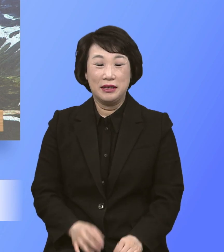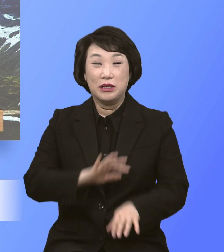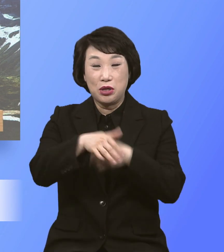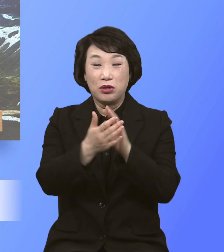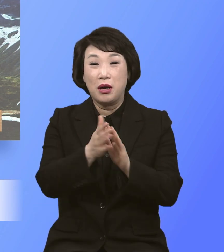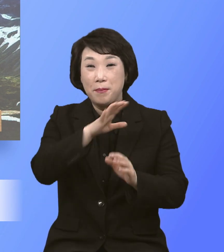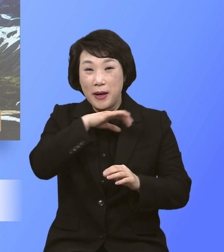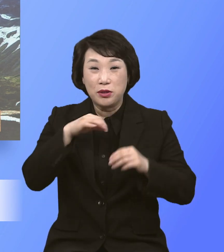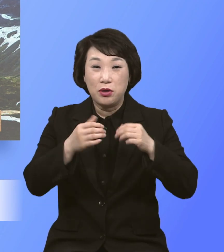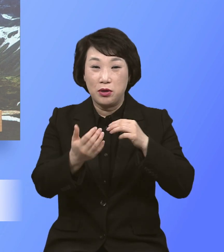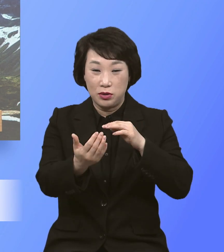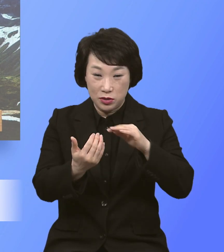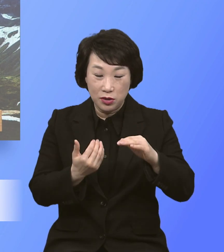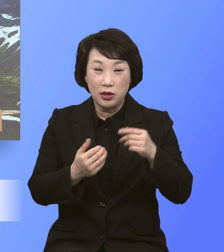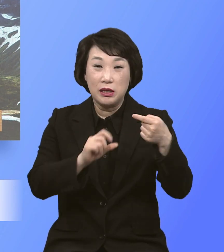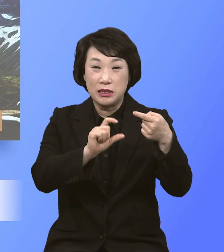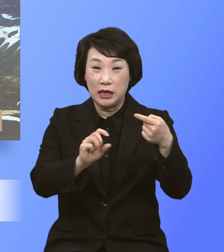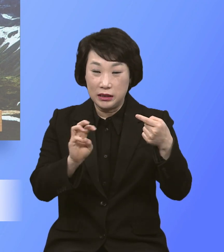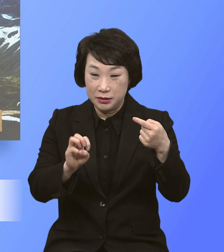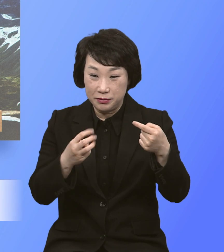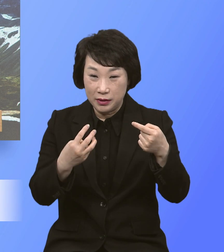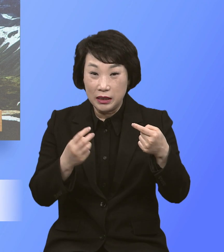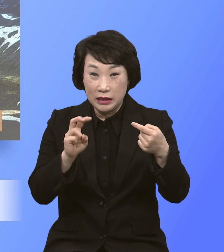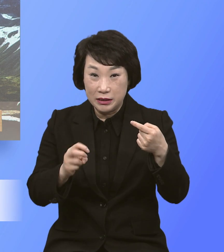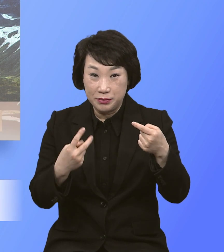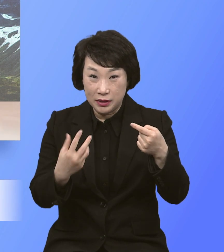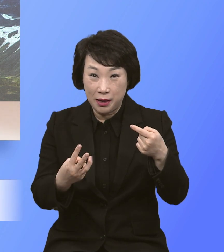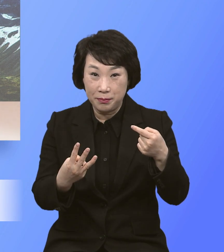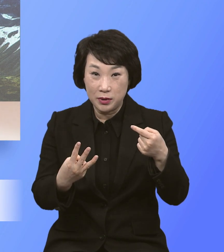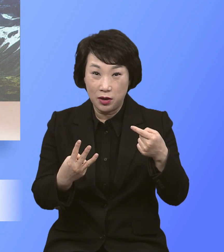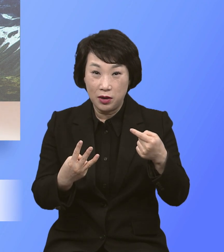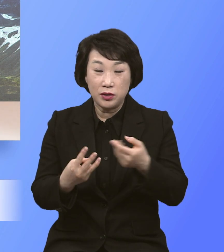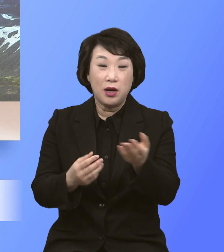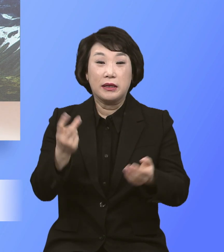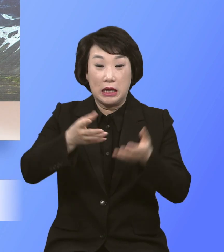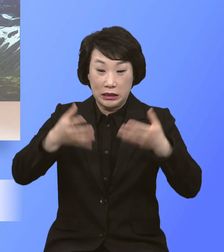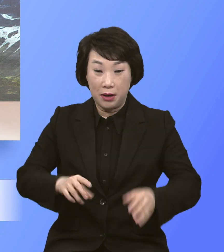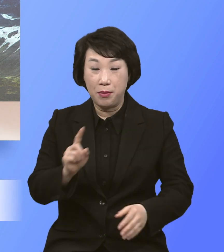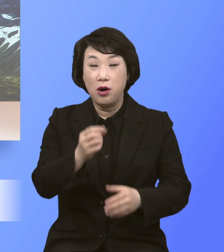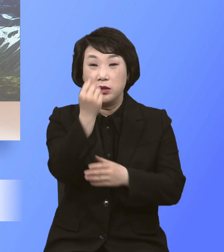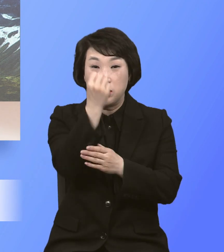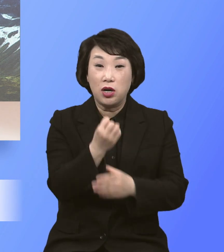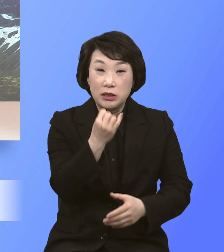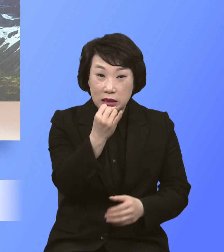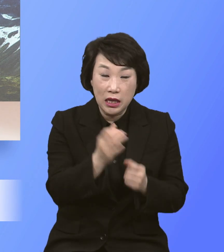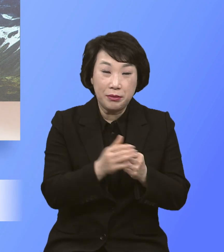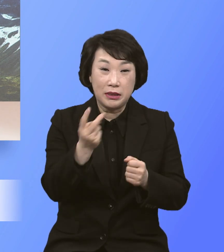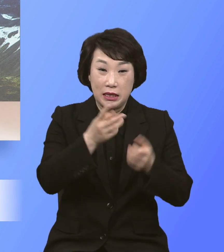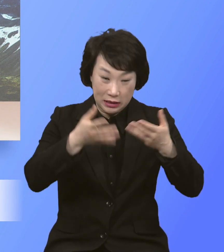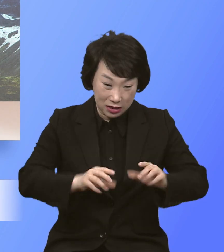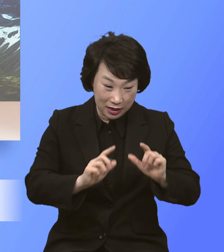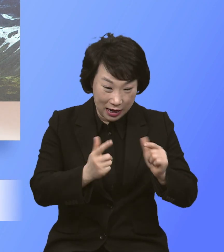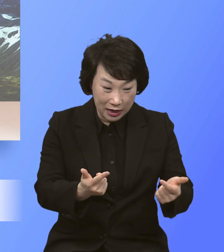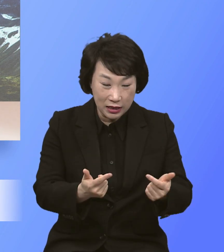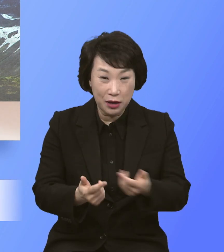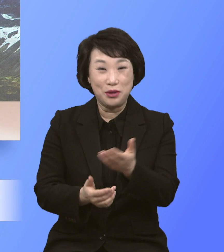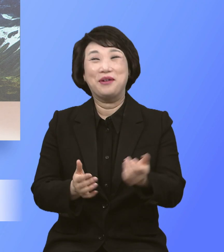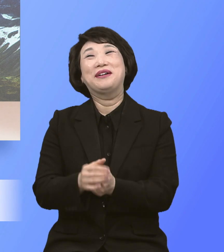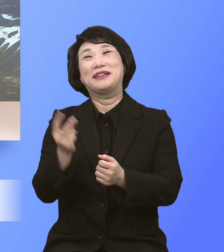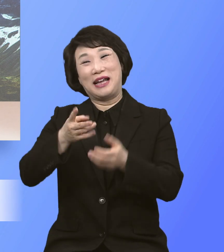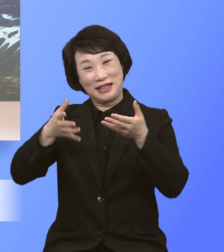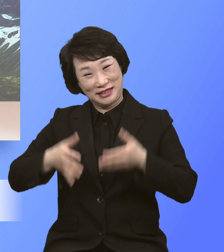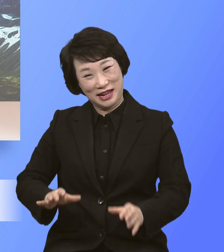베드로전서 1장 23절에 너희가 거듭난 것이 썩어질 씨로 된 것이 아니요 거듭난